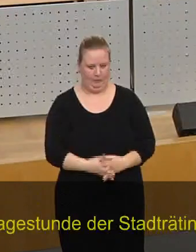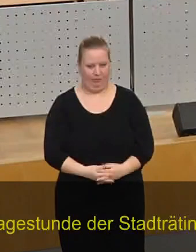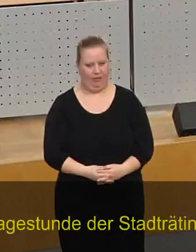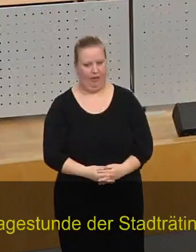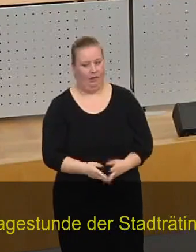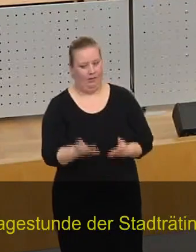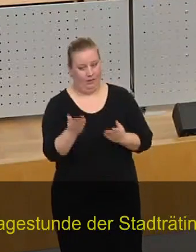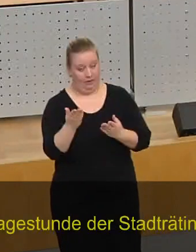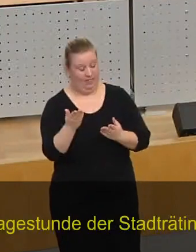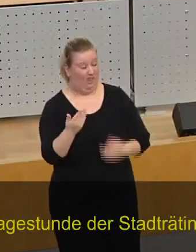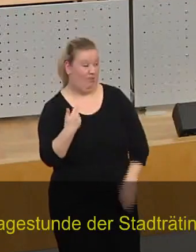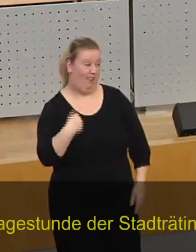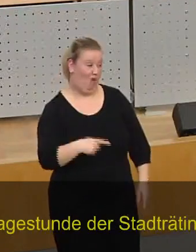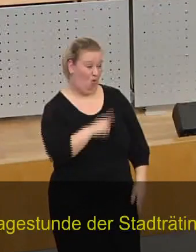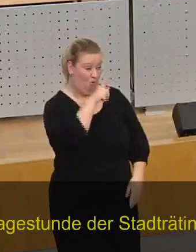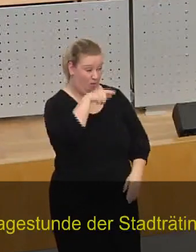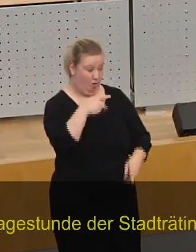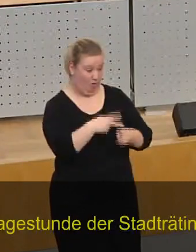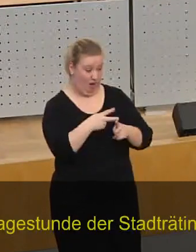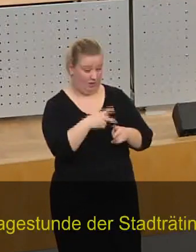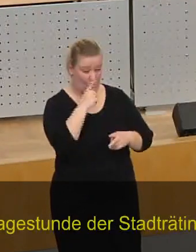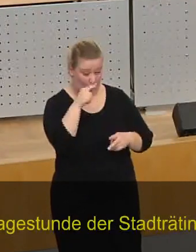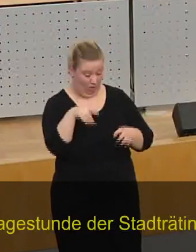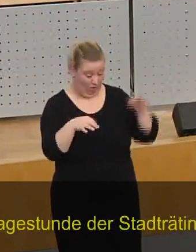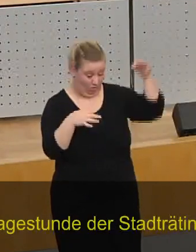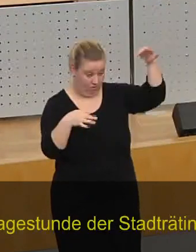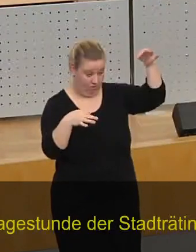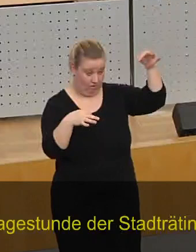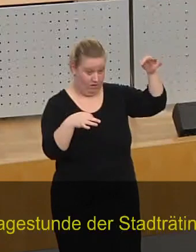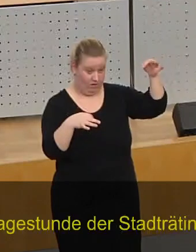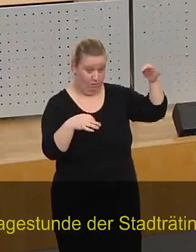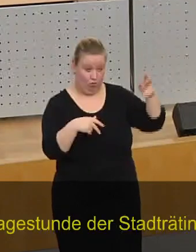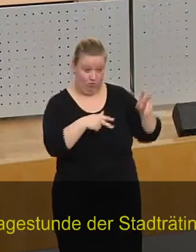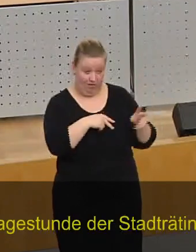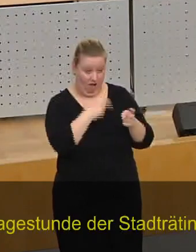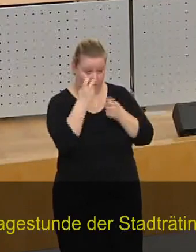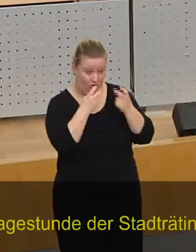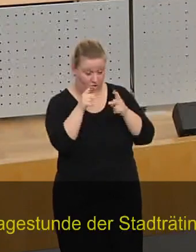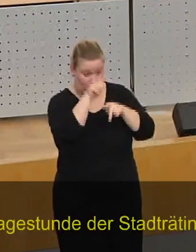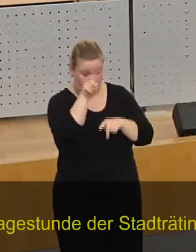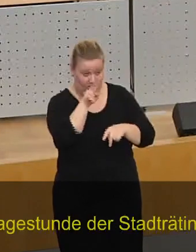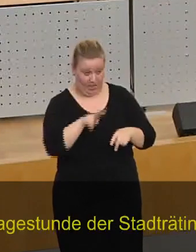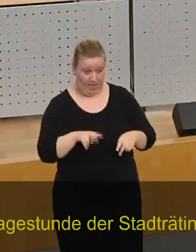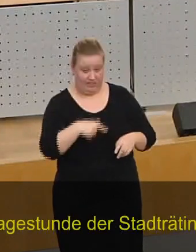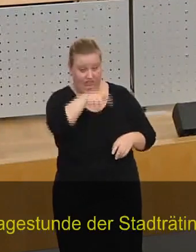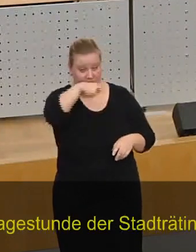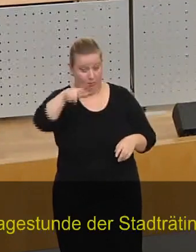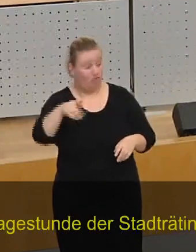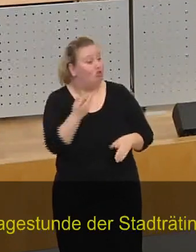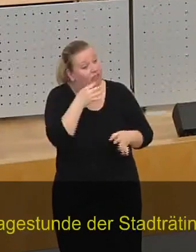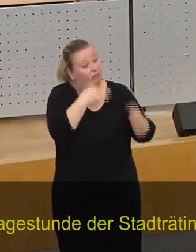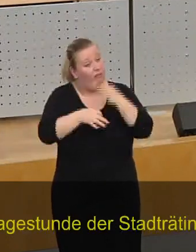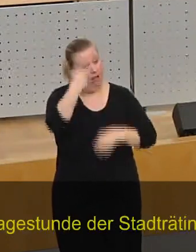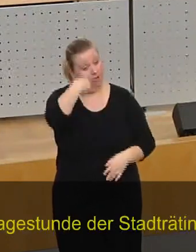Naja, Herr Oberbürgermeister, ich habe jetzt mal nur die Sachen gebracht, die also zweifelsfrei zu recherchieren sind, was die Menschen mich